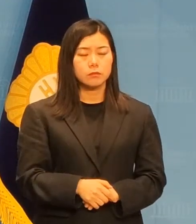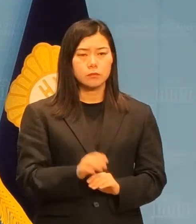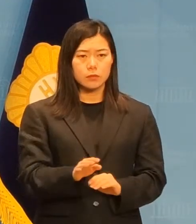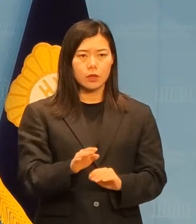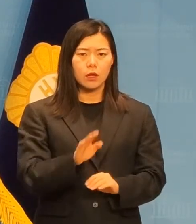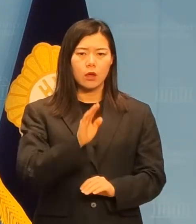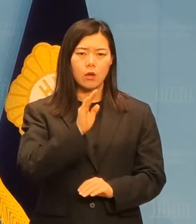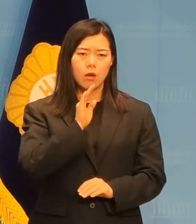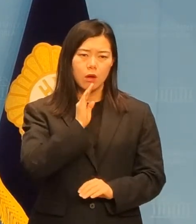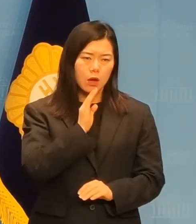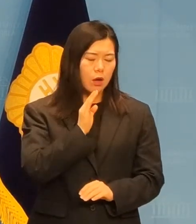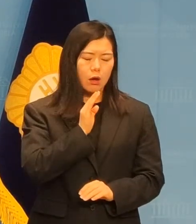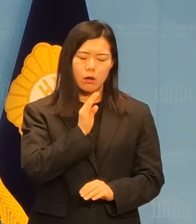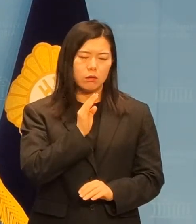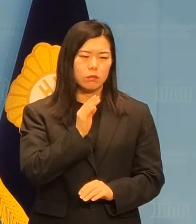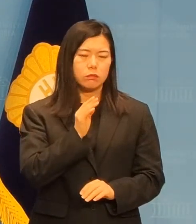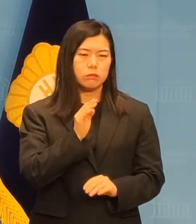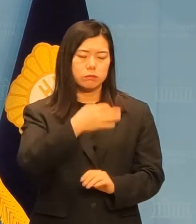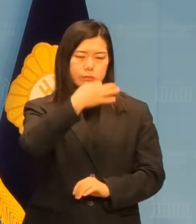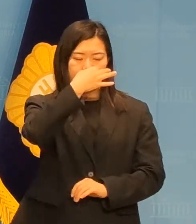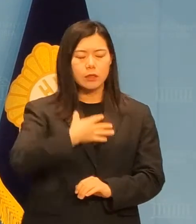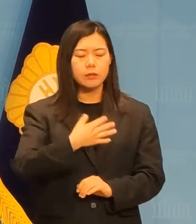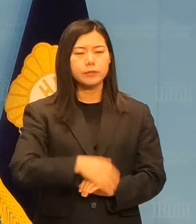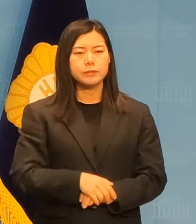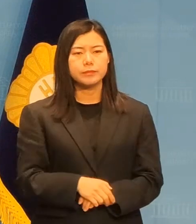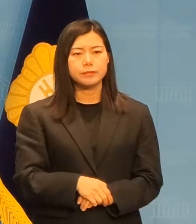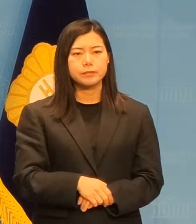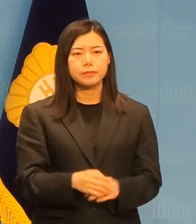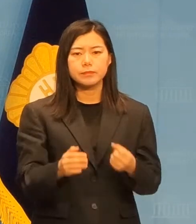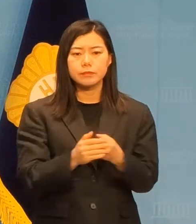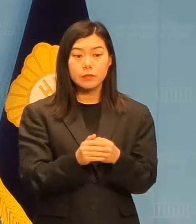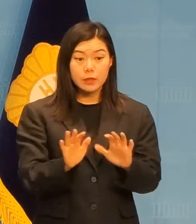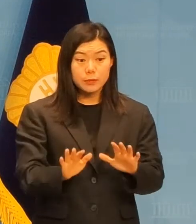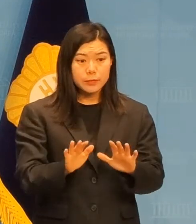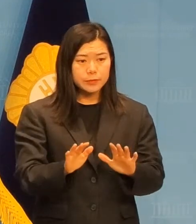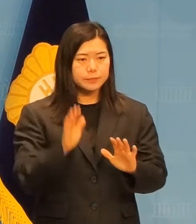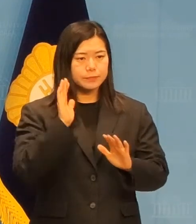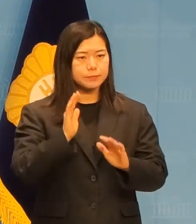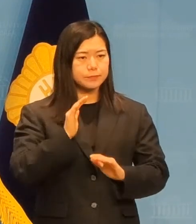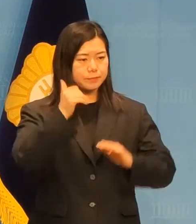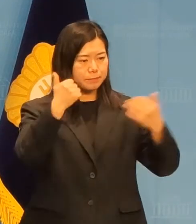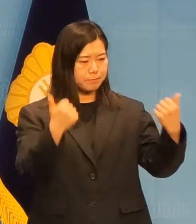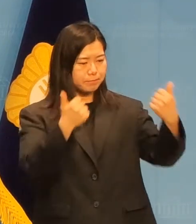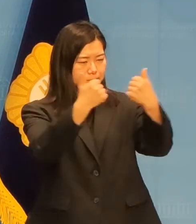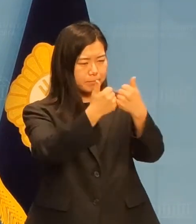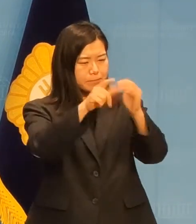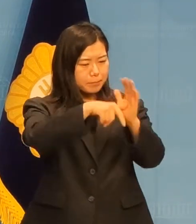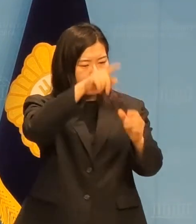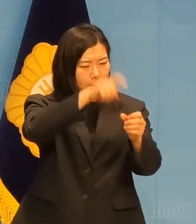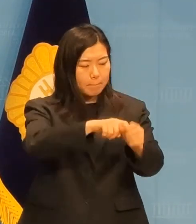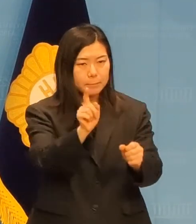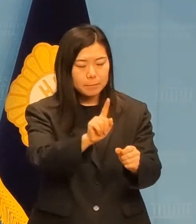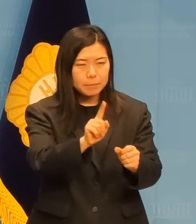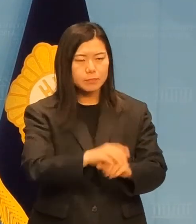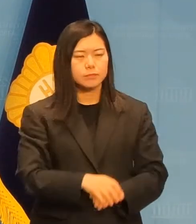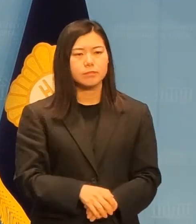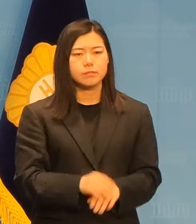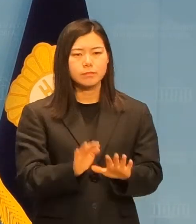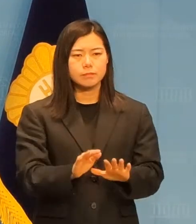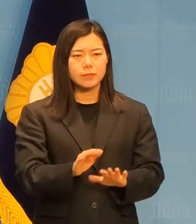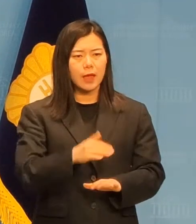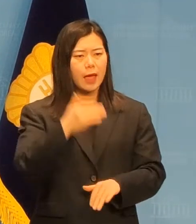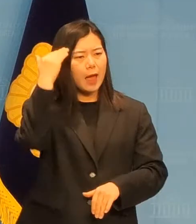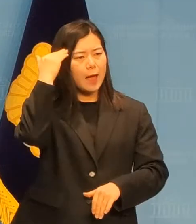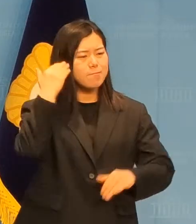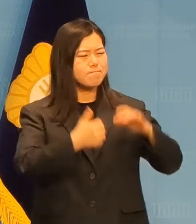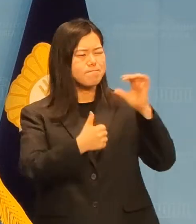비용을 치러야만 했습니다. 그러므로 이번 정상회담의 목표 성과 중 하나는 명시적인 한한령